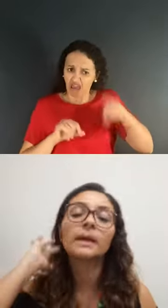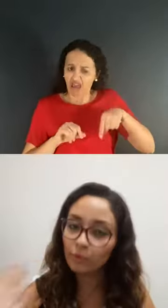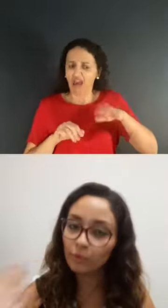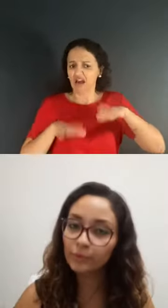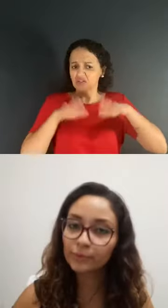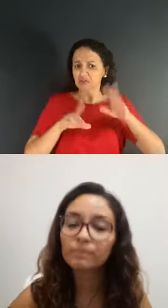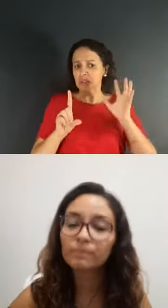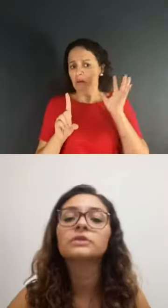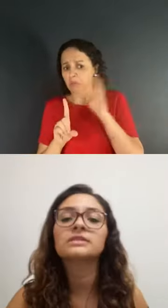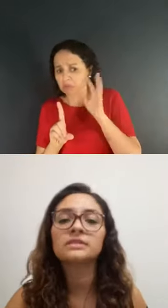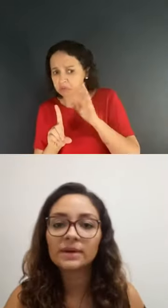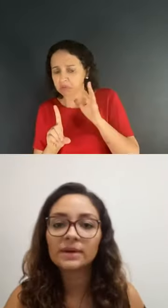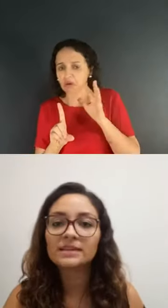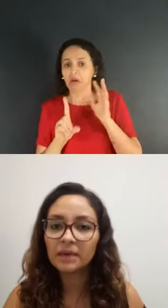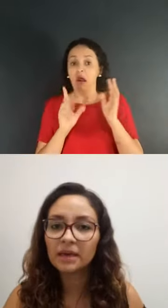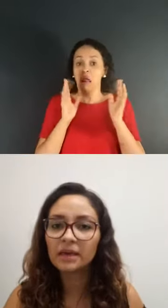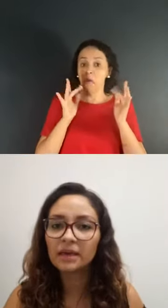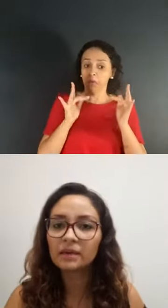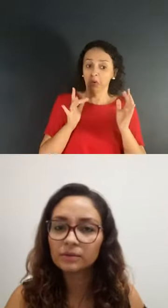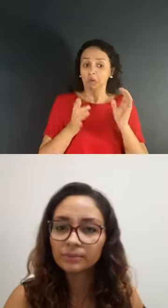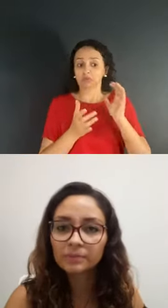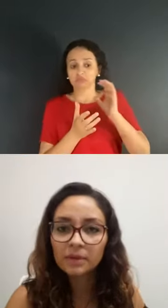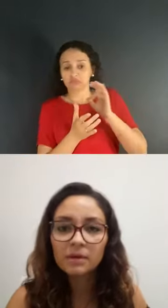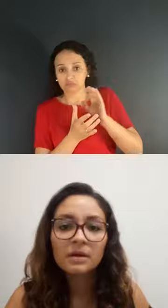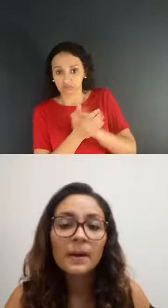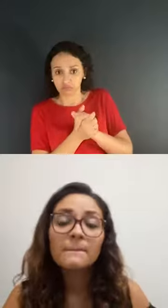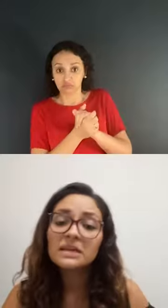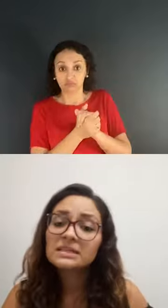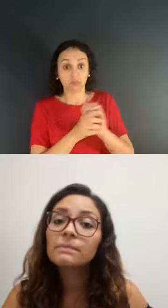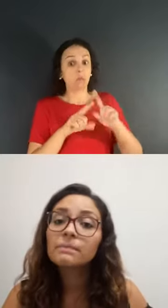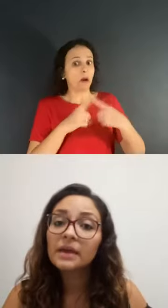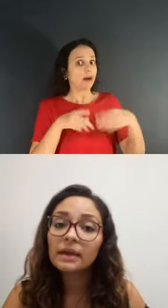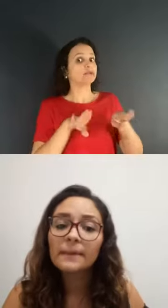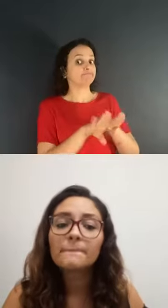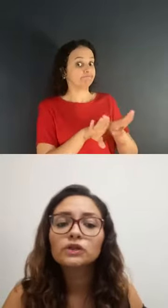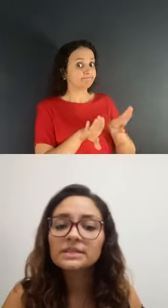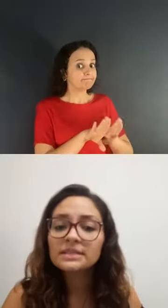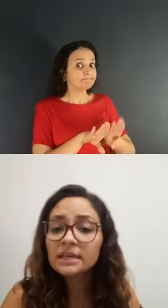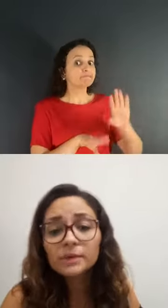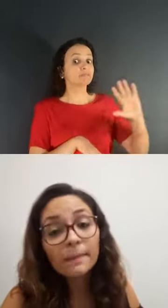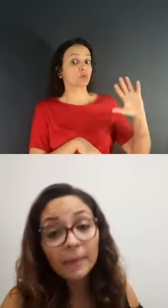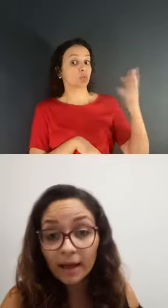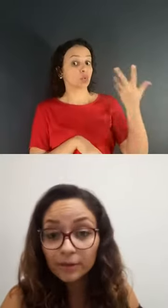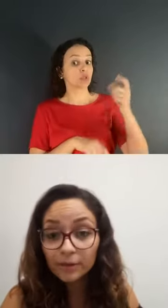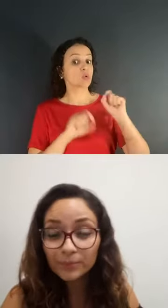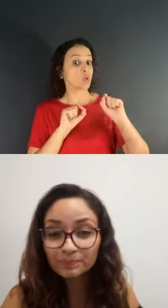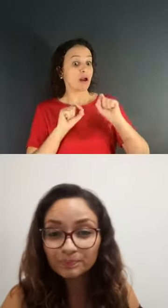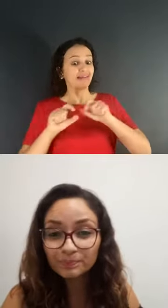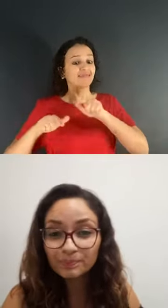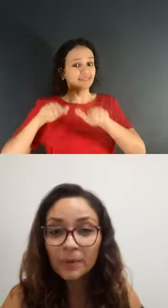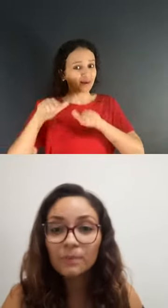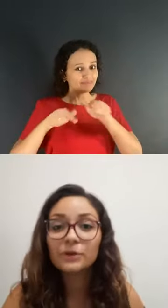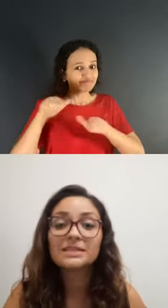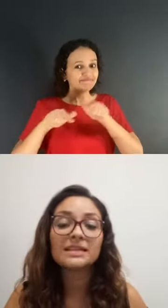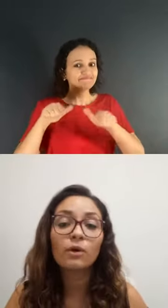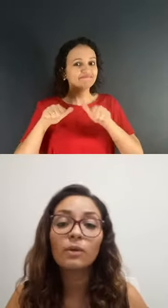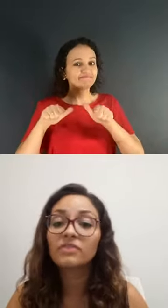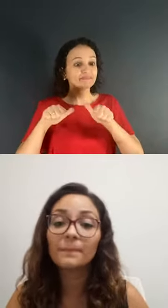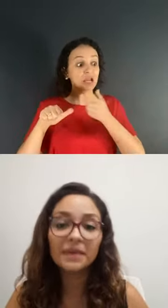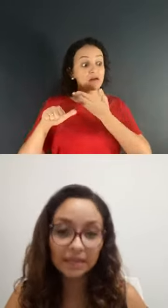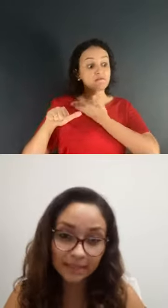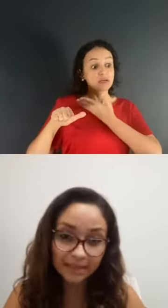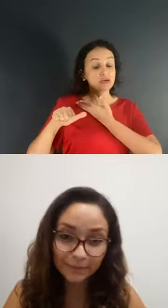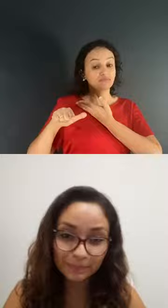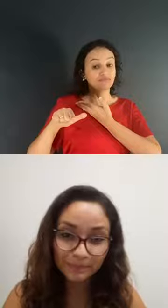um namoro, pode ser o casamento, mas também pode ser no trabalho, pode ser com